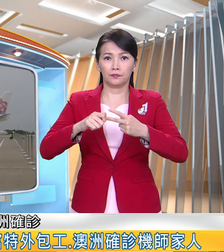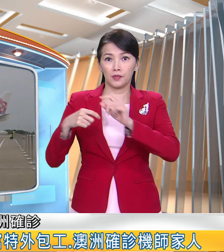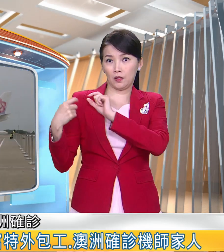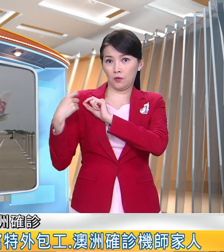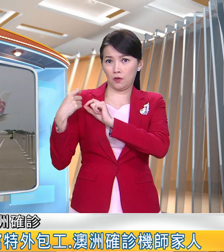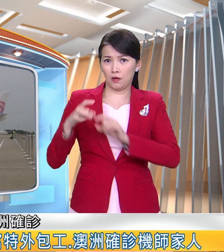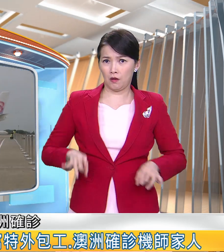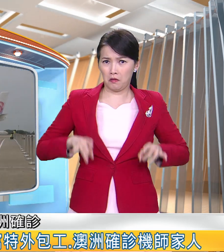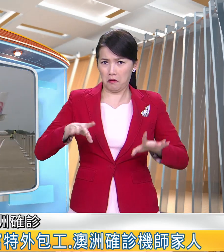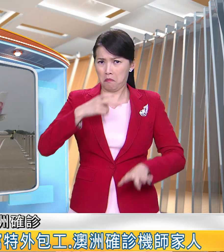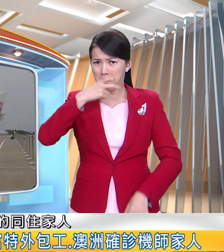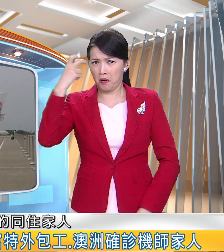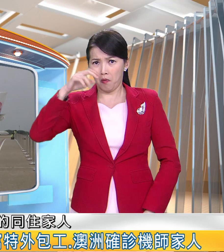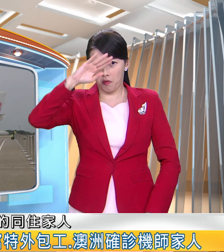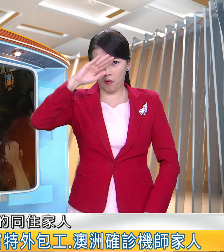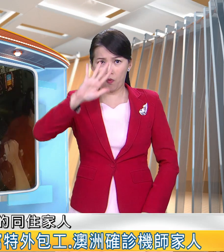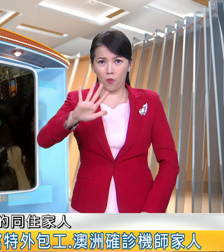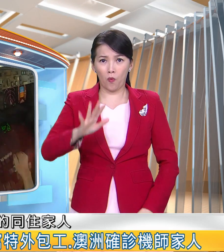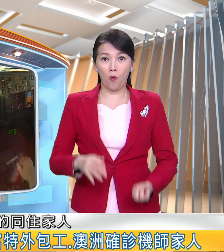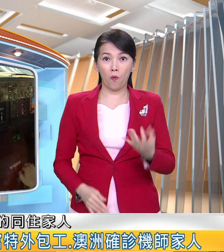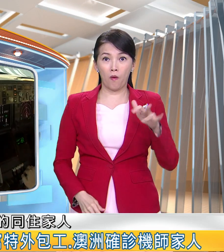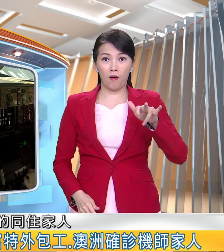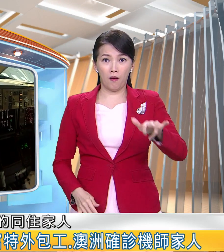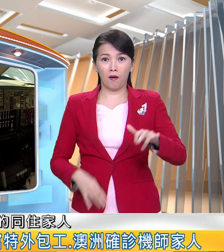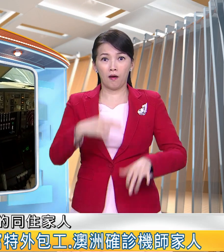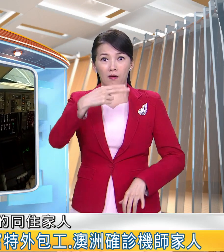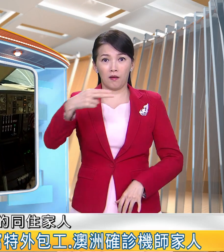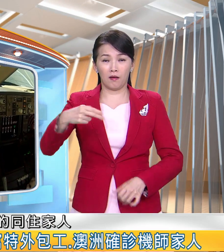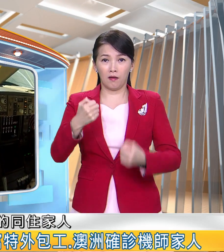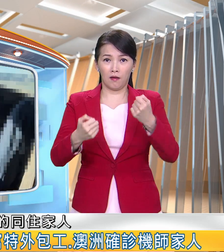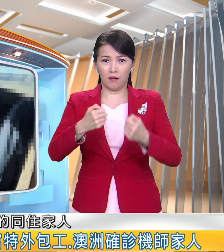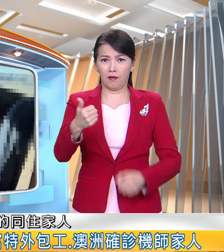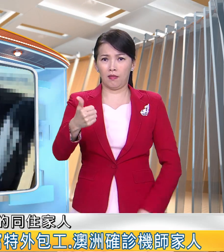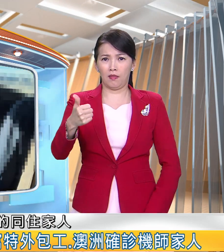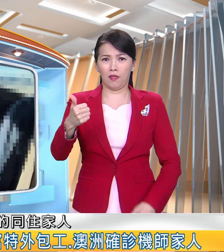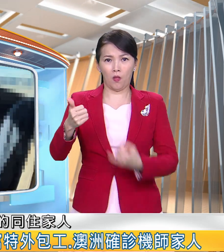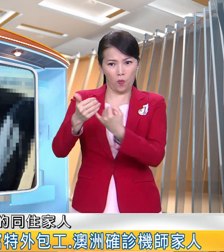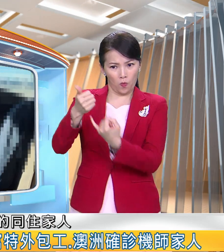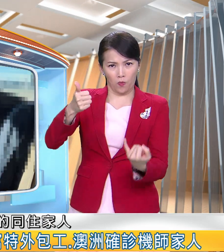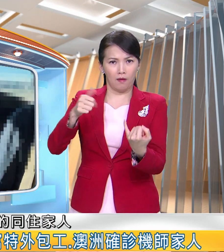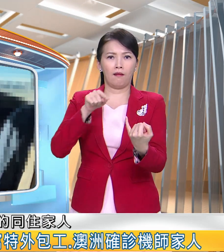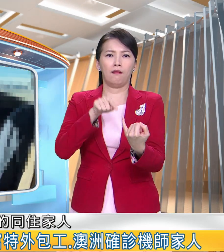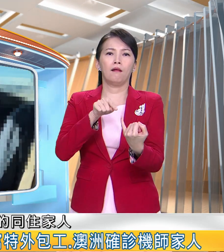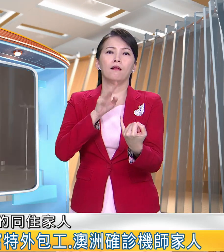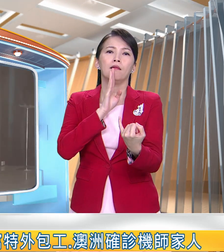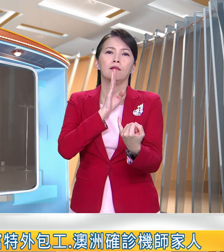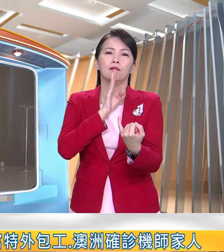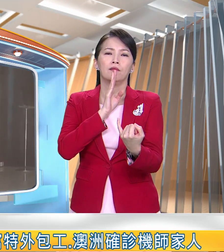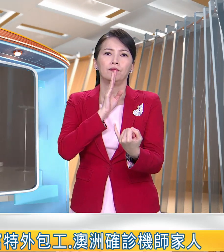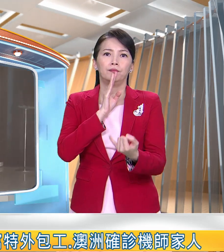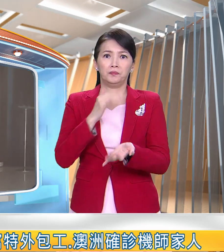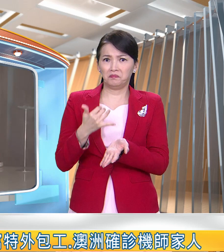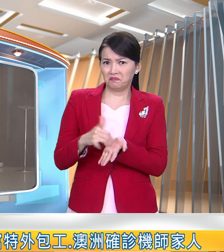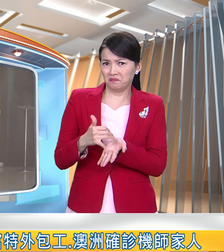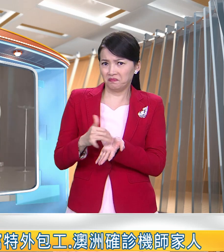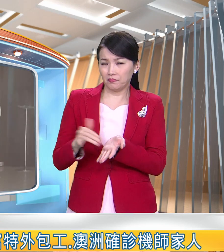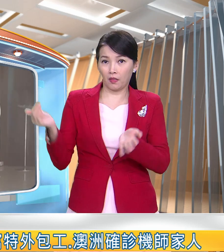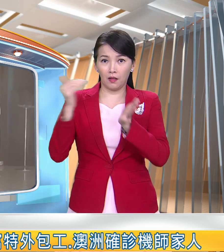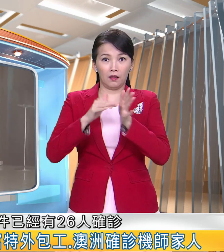诊华航印尼机师的同住家人。而到目前为止，这起群聚